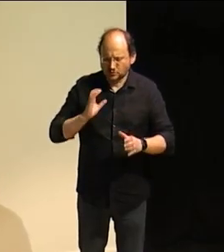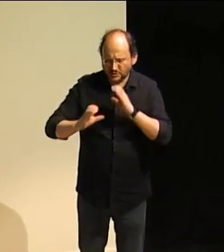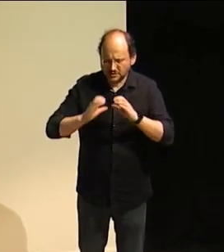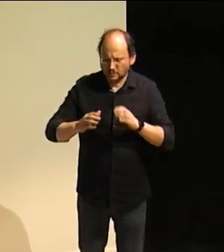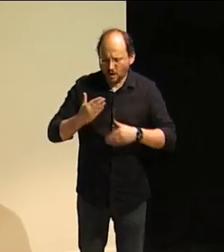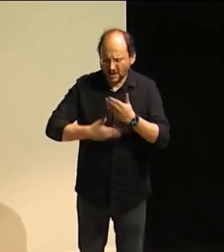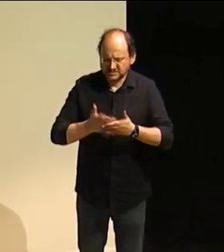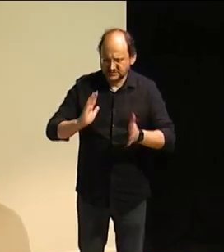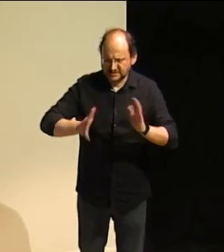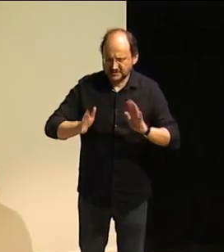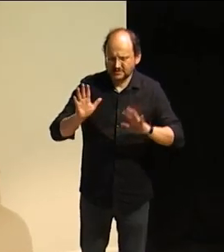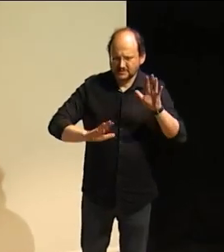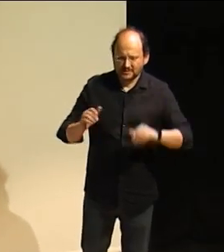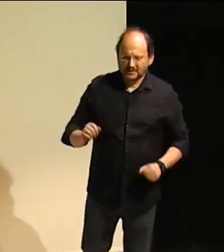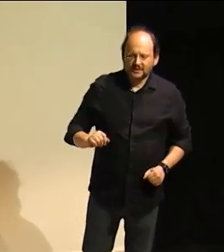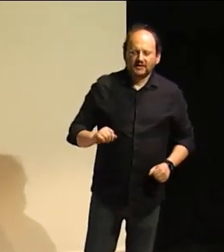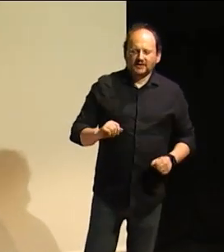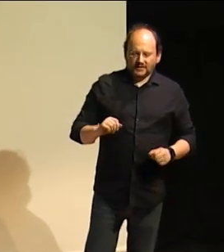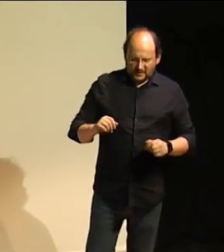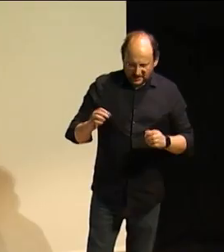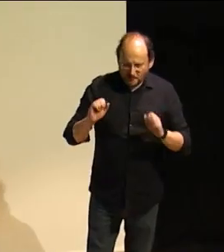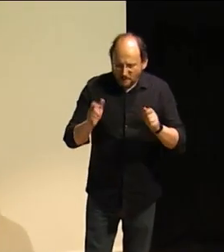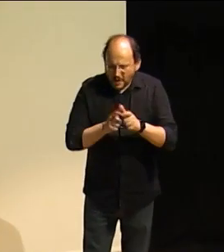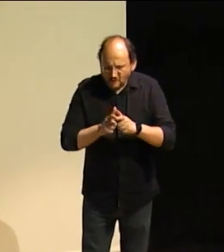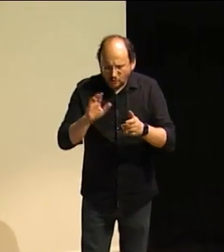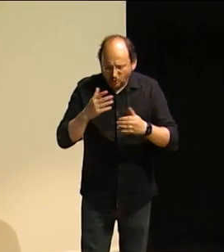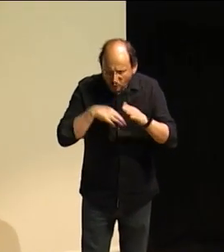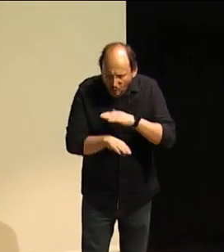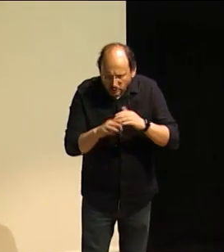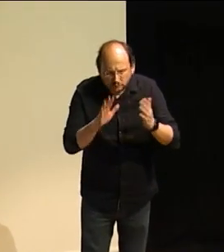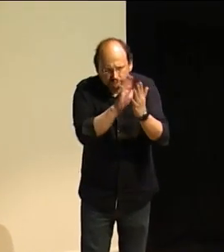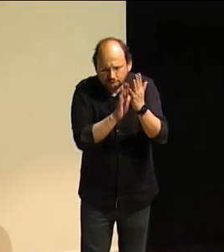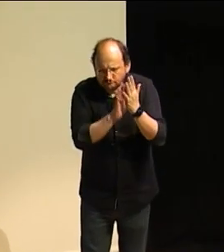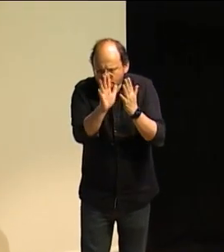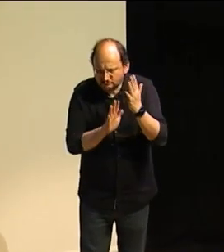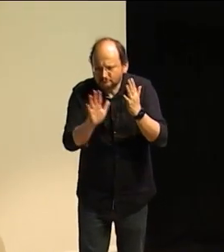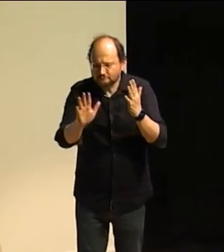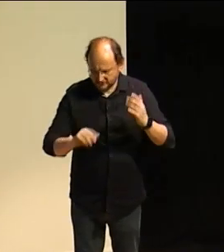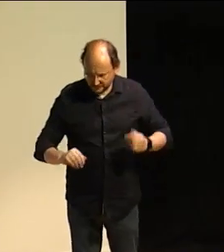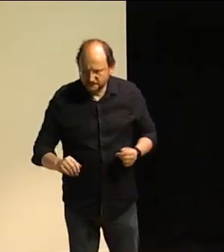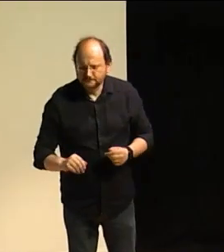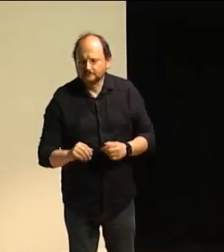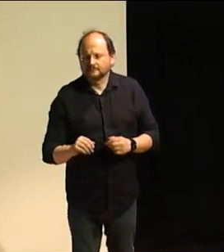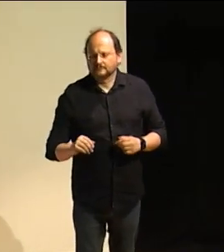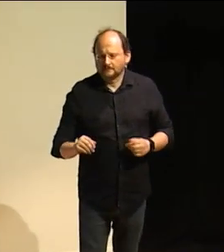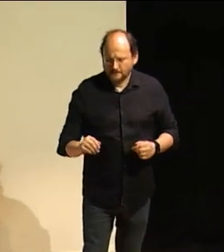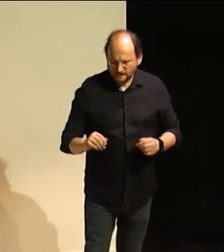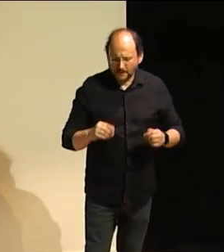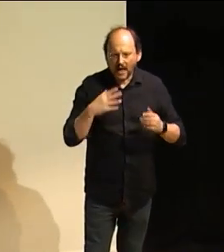j'ai cru comprendre que la première communication qui était utilisée par l'humanité était une communication qui était d'abord gestuelle et